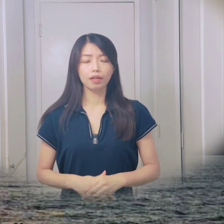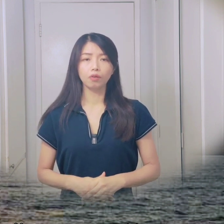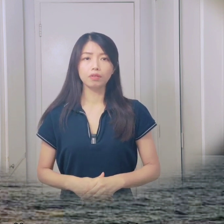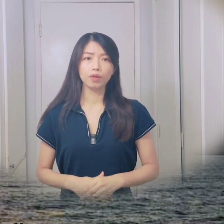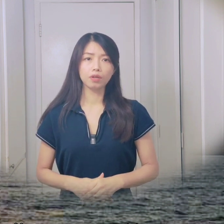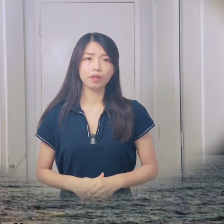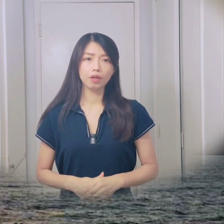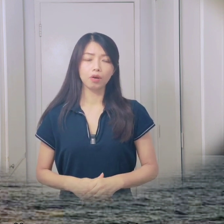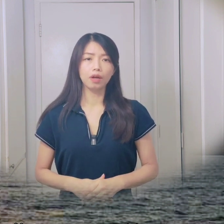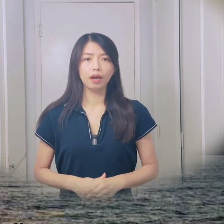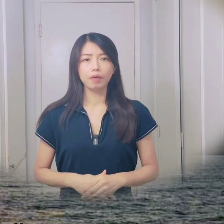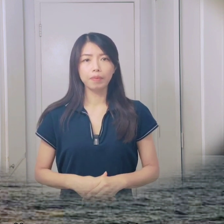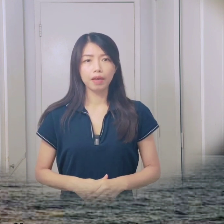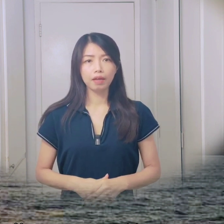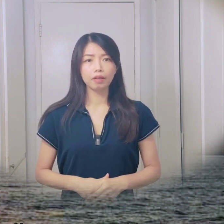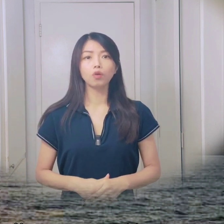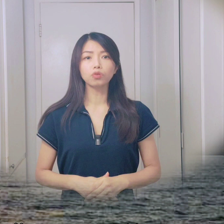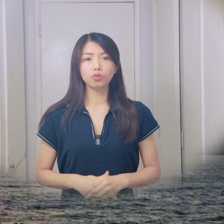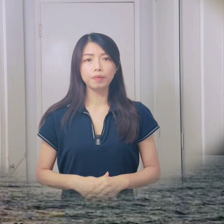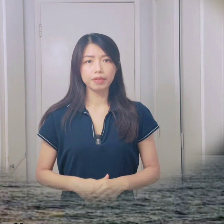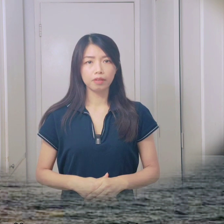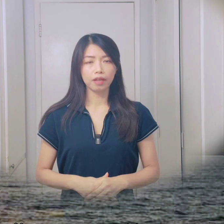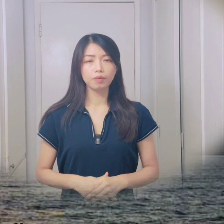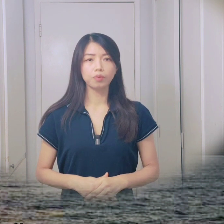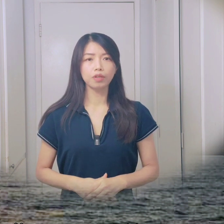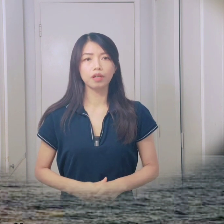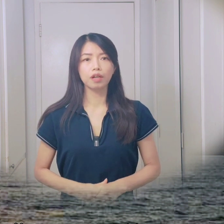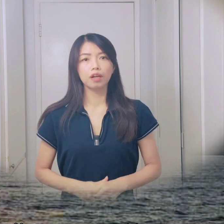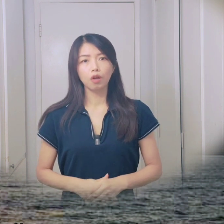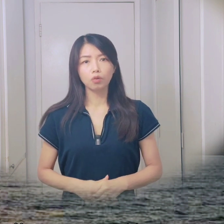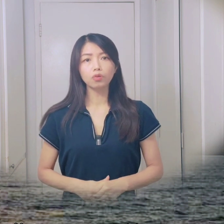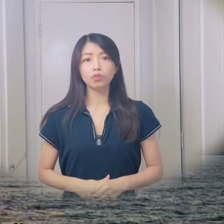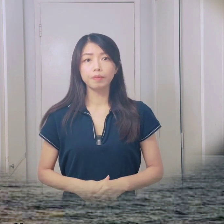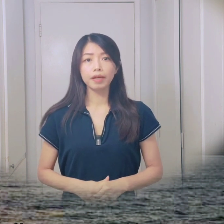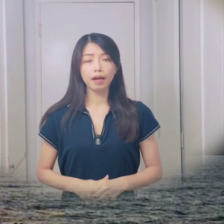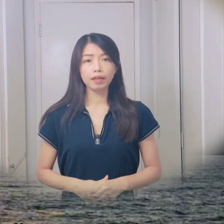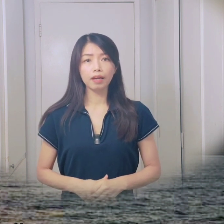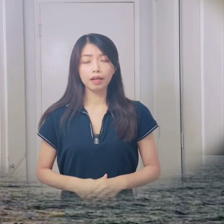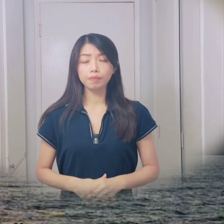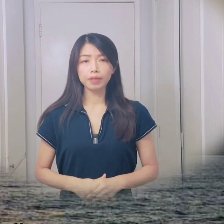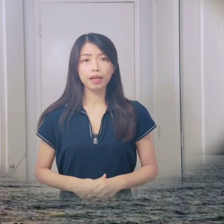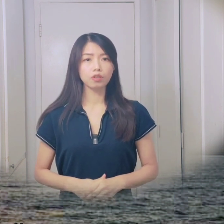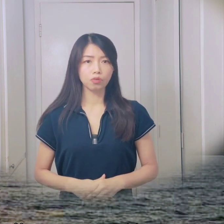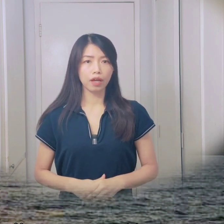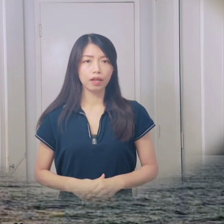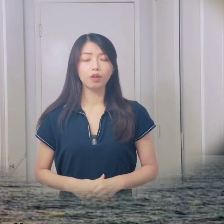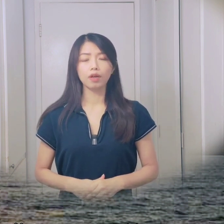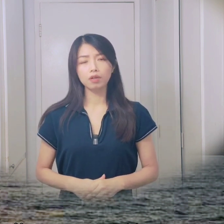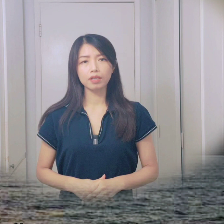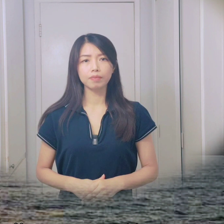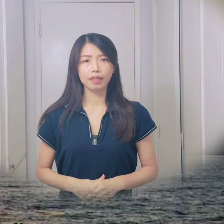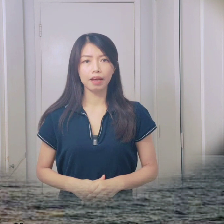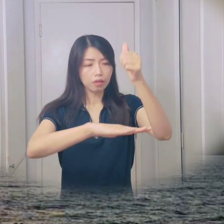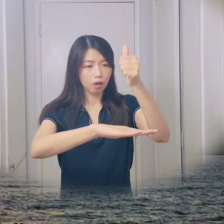돼. 이런 뜻으로 해석을 해서 앞에 결국 주님이셨네. 이 부분을 결국 주님이 항상 함께 하셨구나.